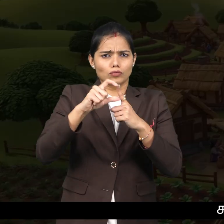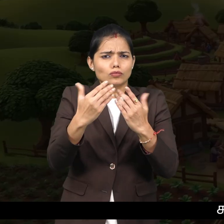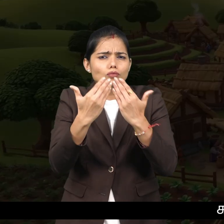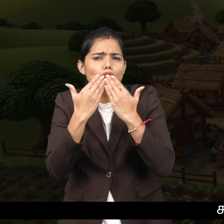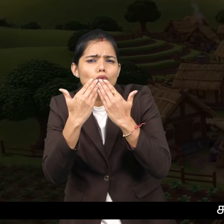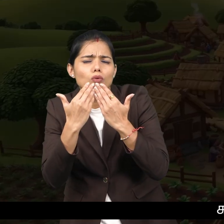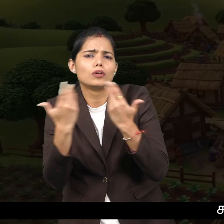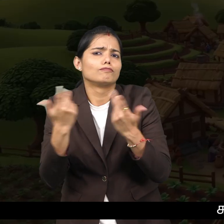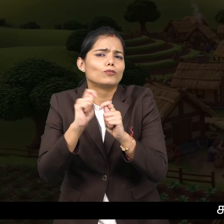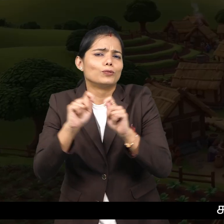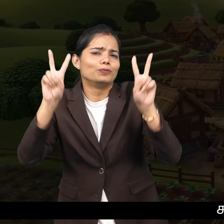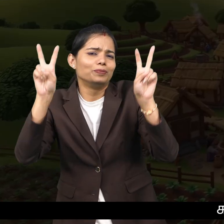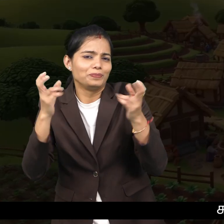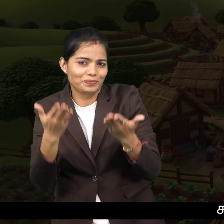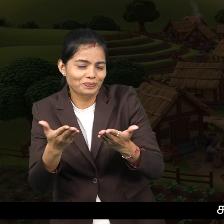கல்வி சேவைகள்.